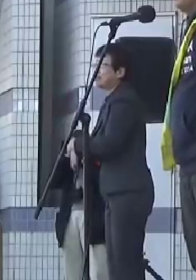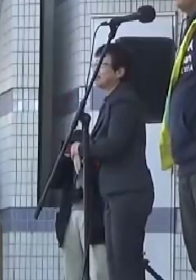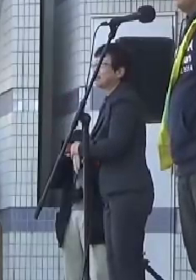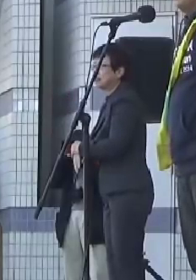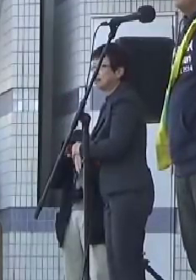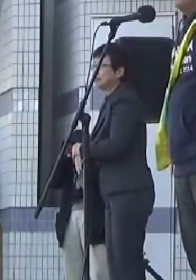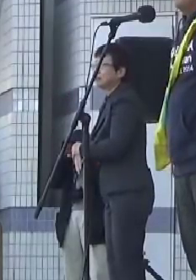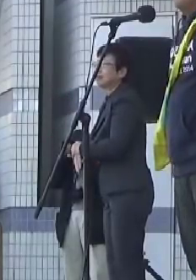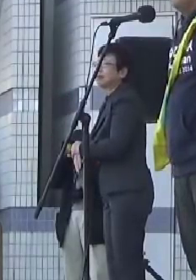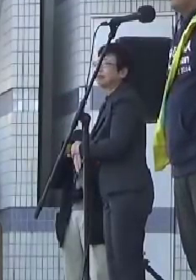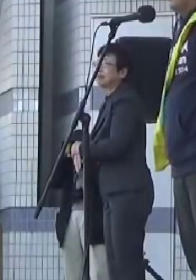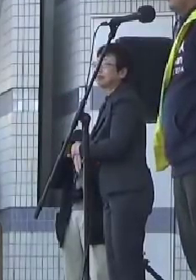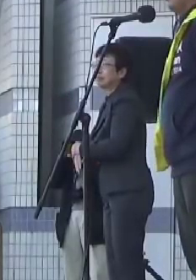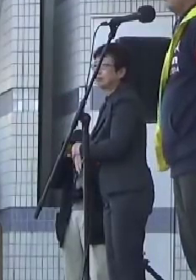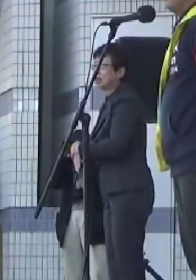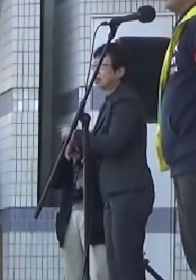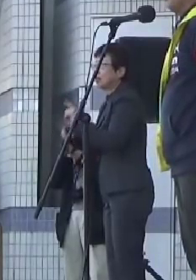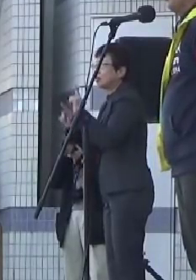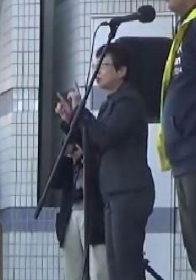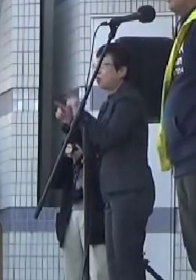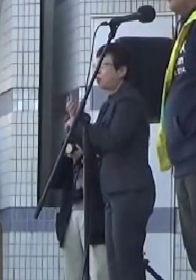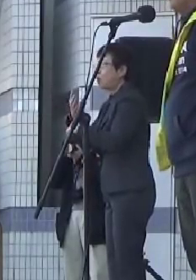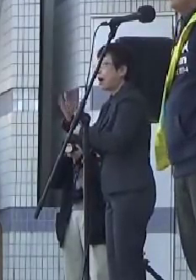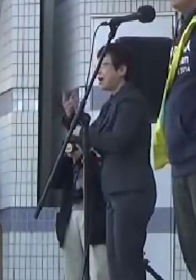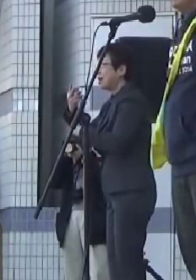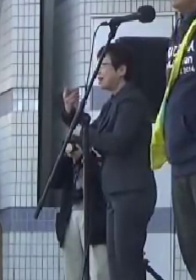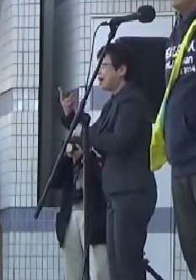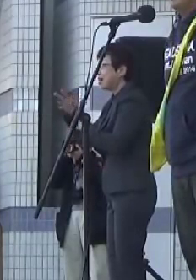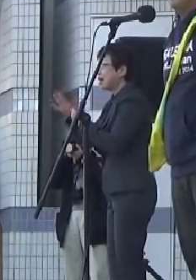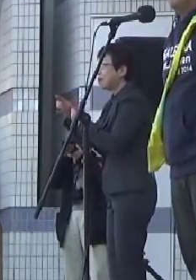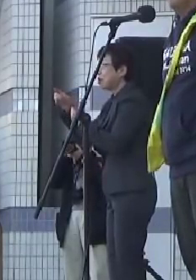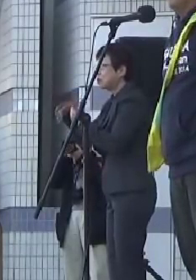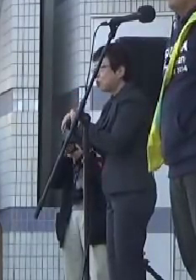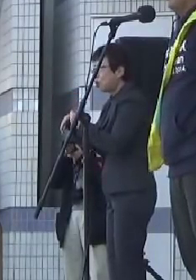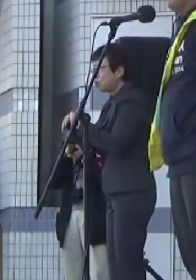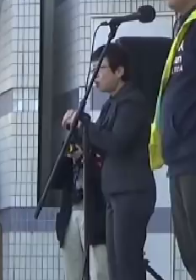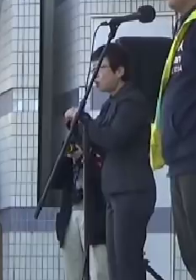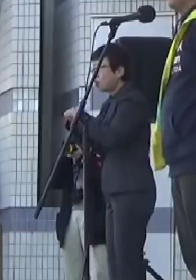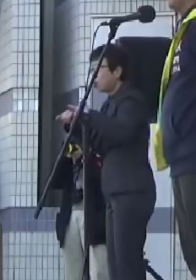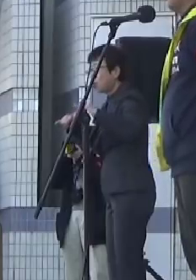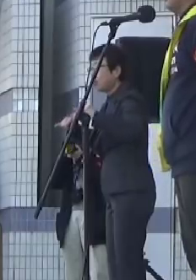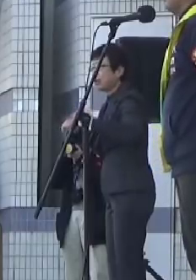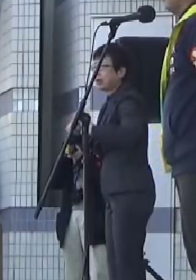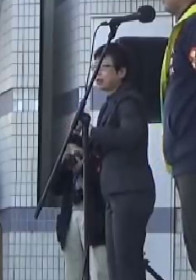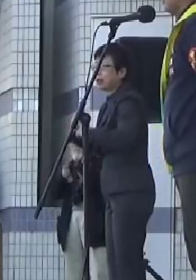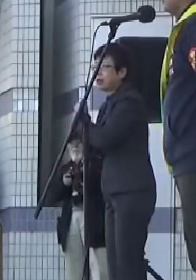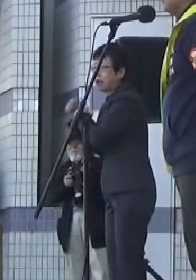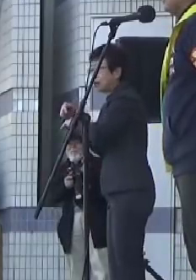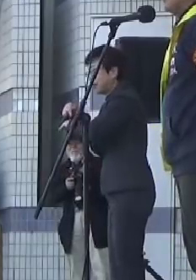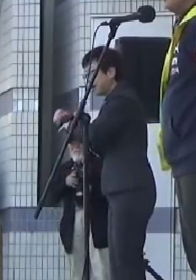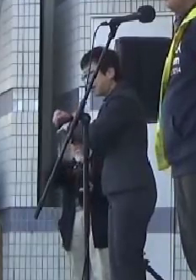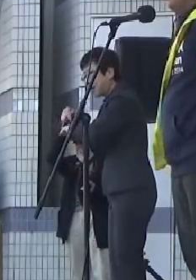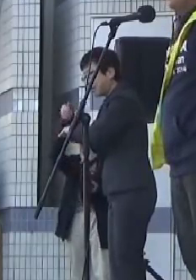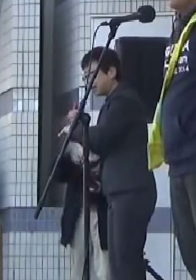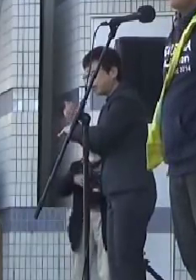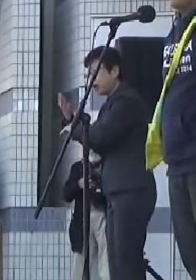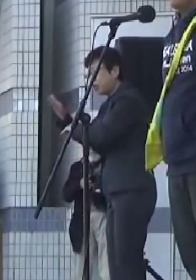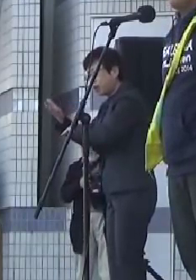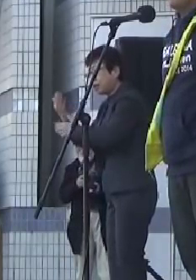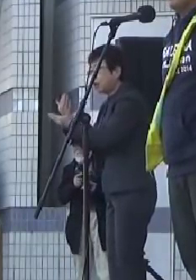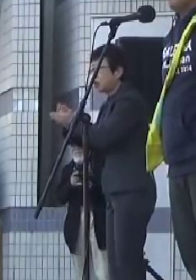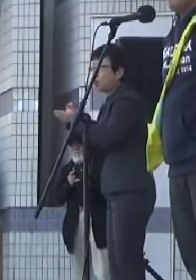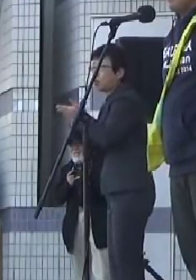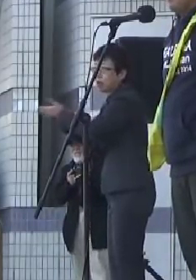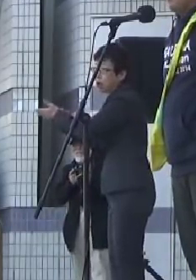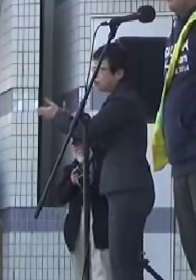そこでは、東海第二原発の、広域避難計画、それはちゃんとできているのか、そういう要請を